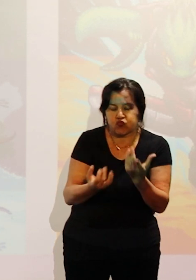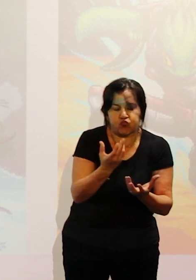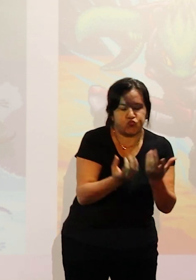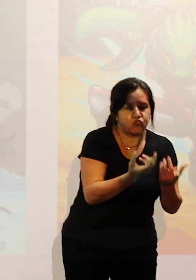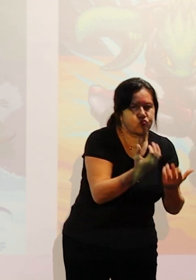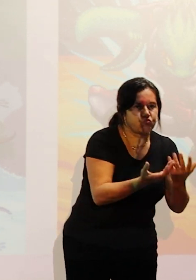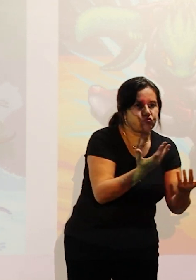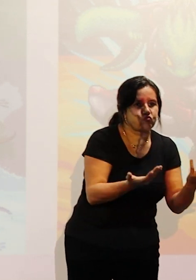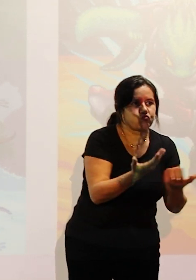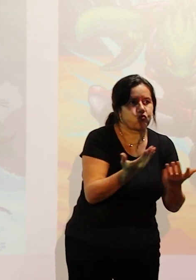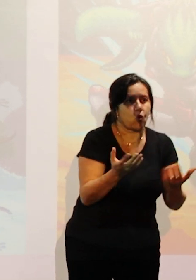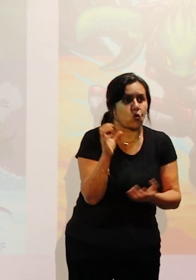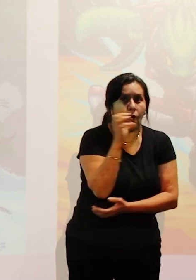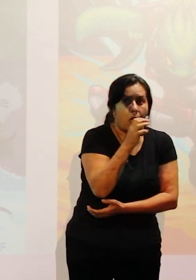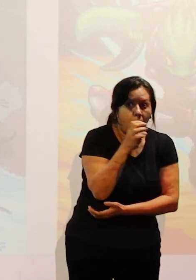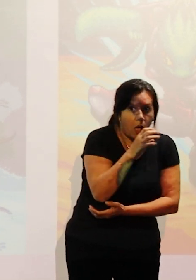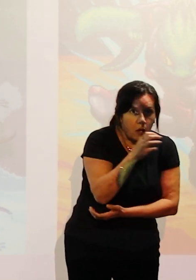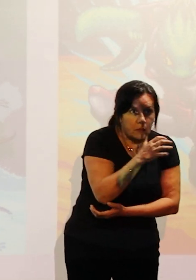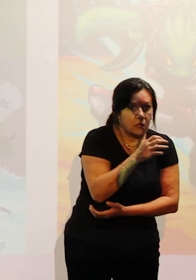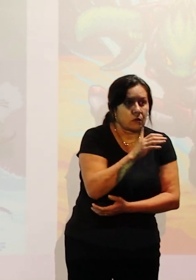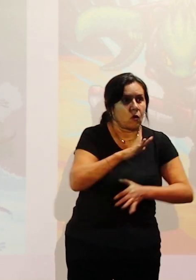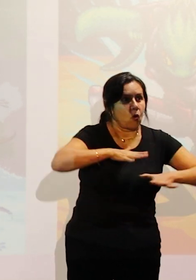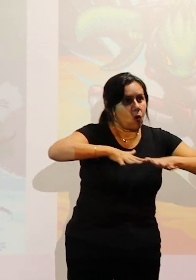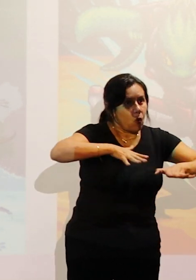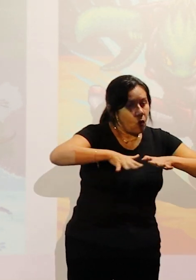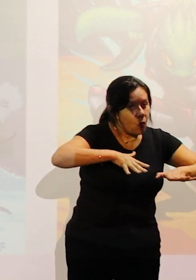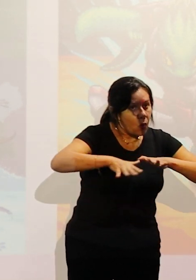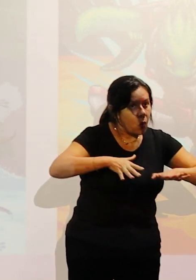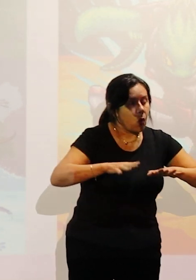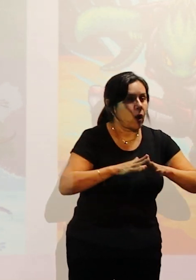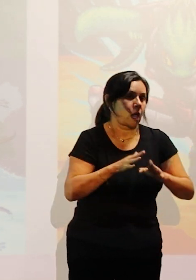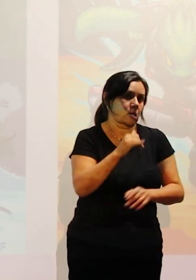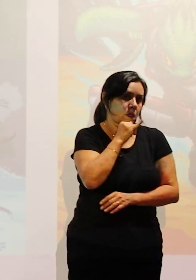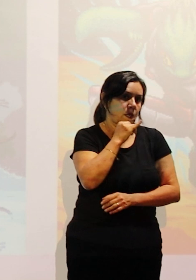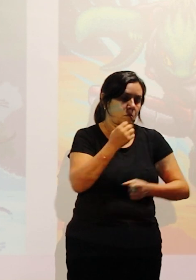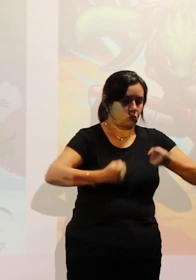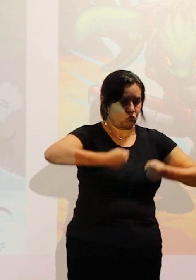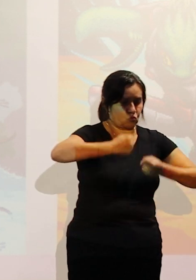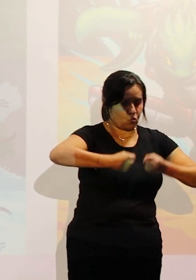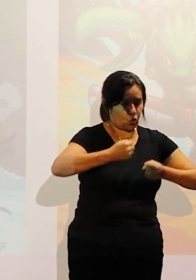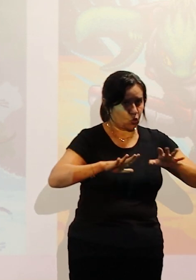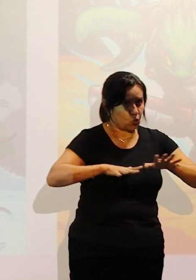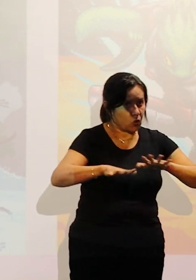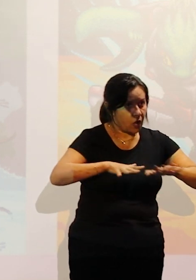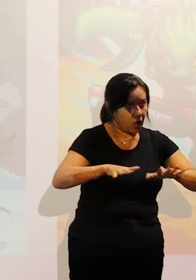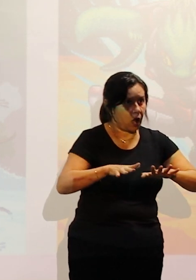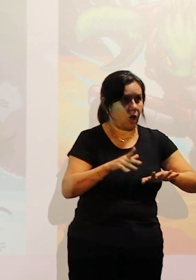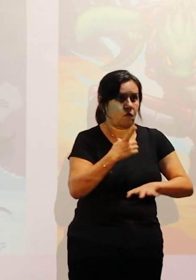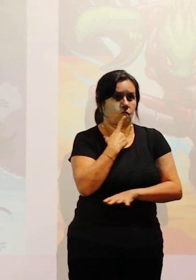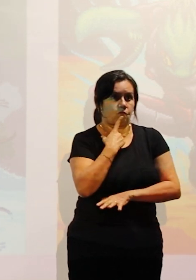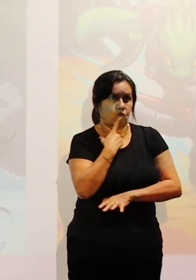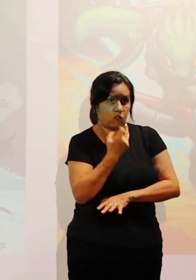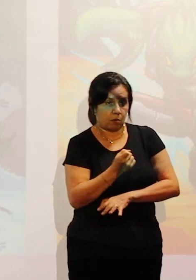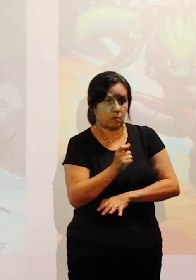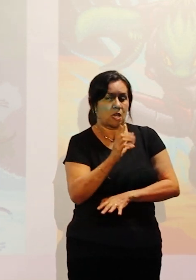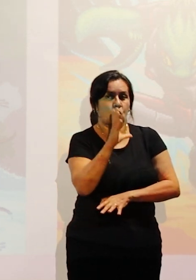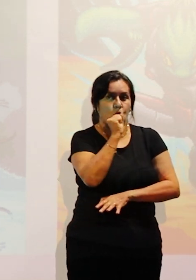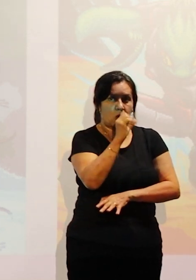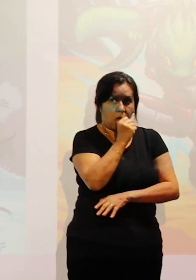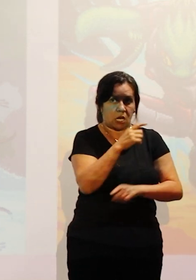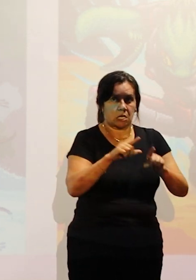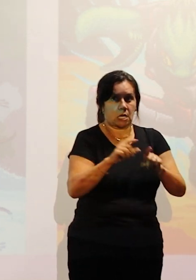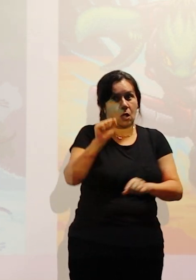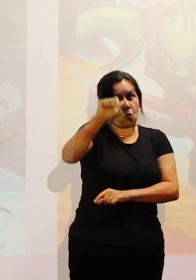atividade, ação, velocidade, né? Quando o motor esquenta, ele vai ficando mais avermelhado ou mais alaranjado, né? Da mesma forma